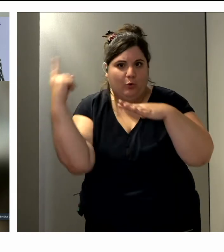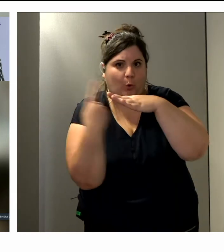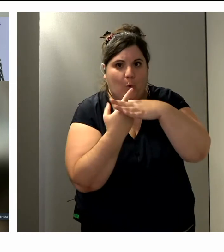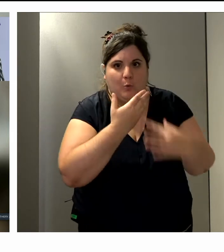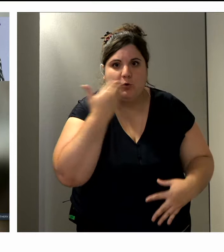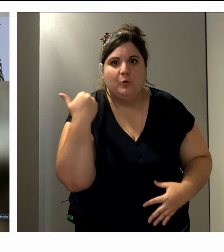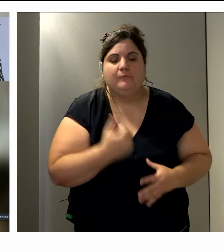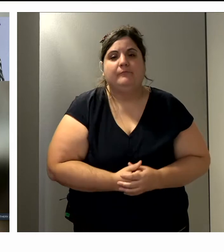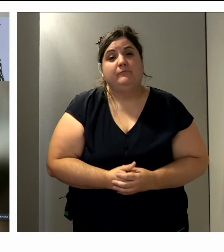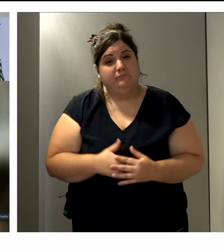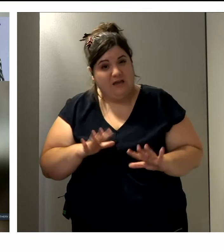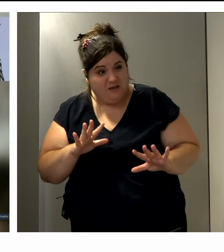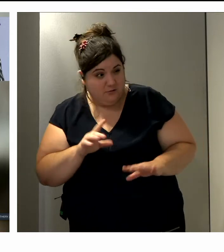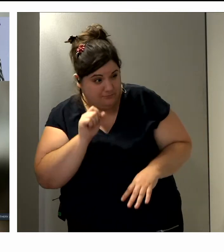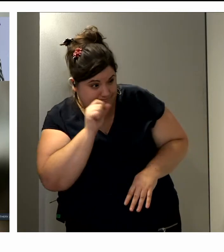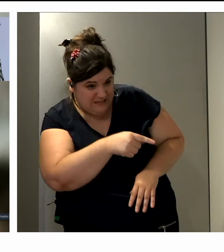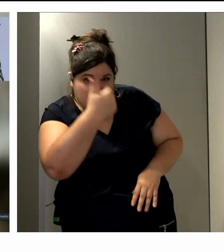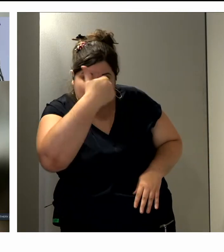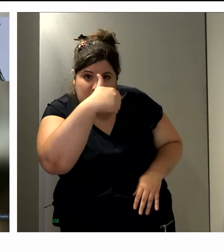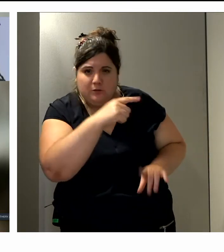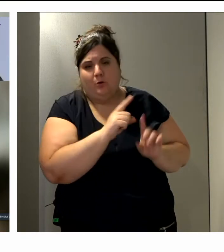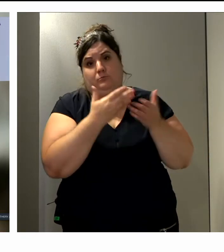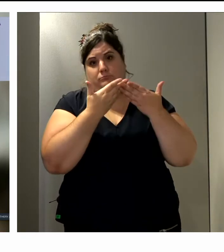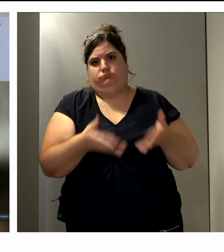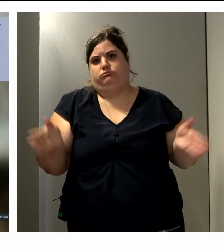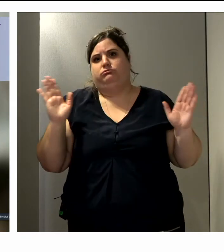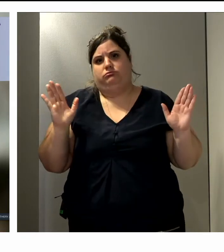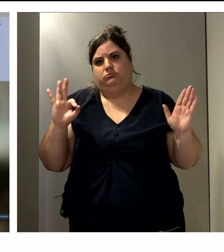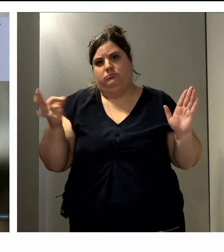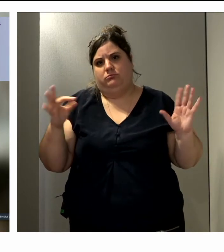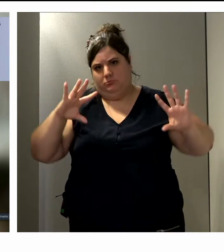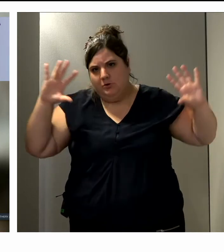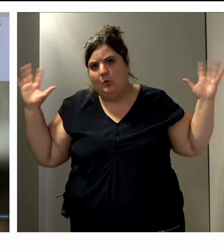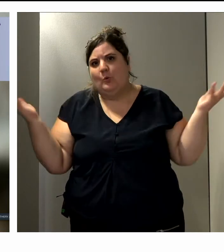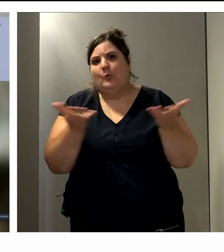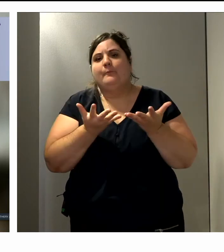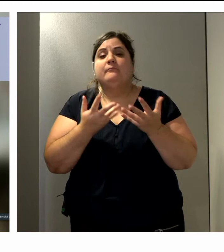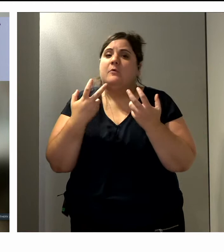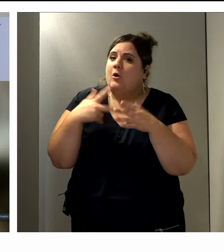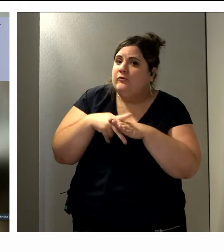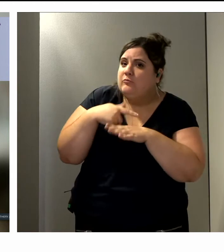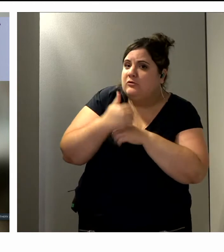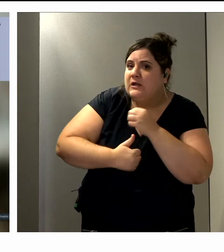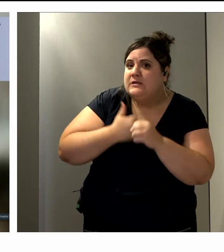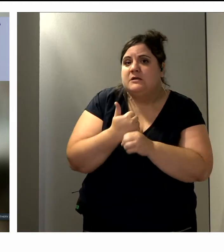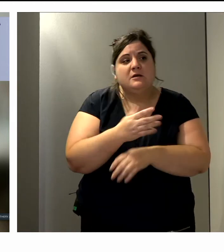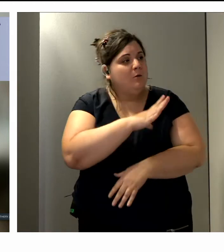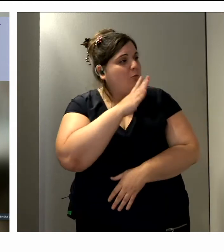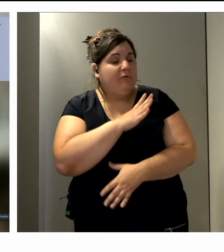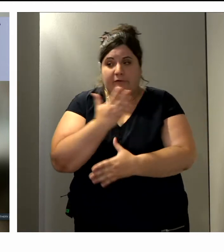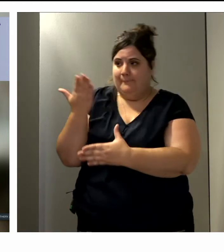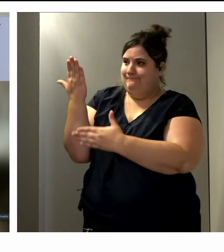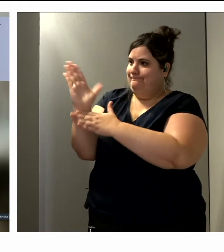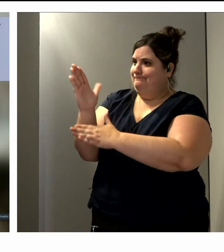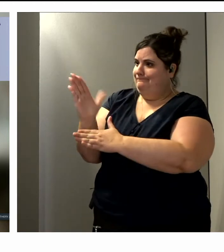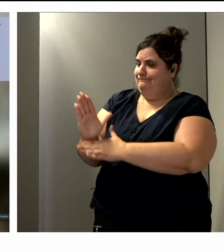plus globale. Je vais prendre un exemple concret. Vous arrivez en début d'année, tous les professeurs se présentent, les assos étudiantes se